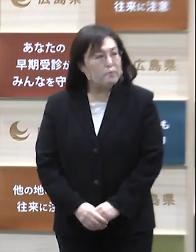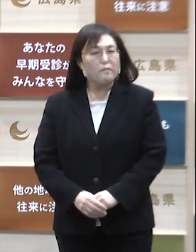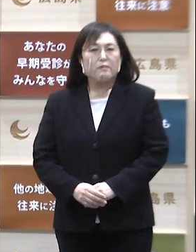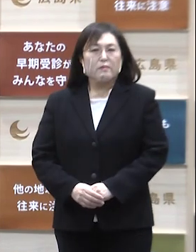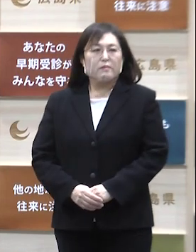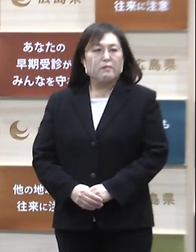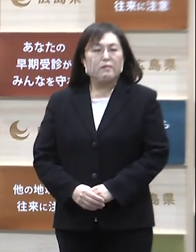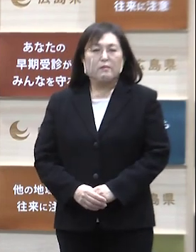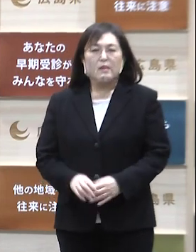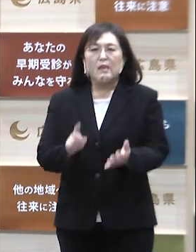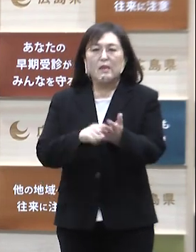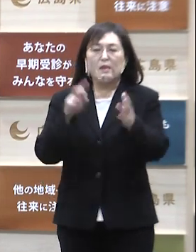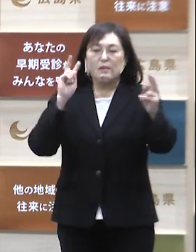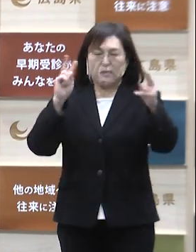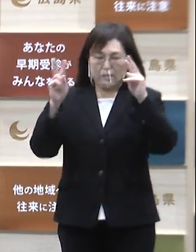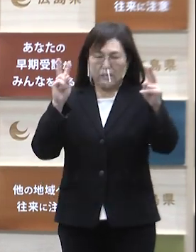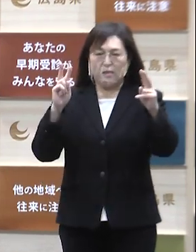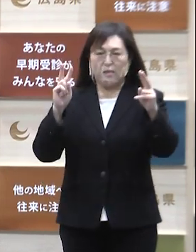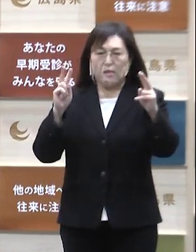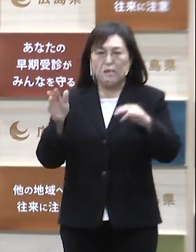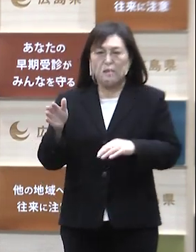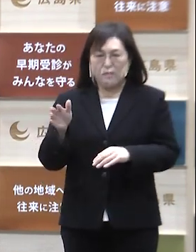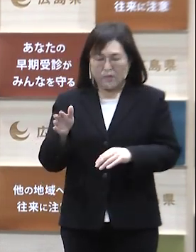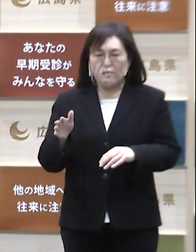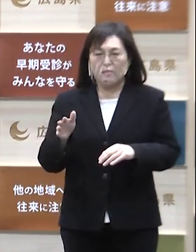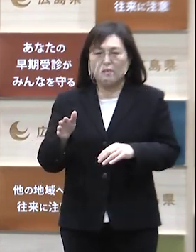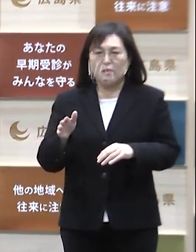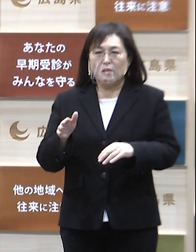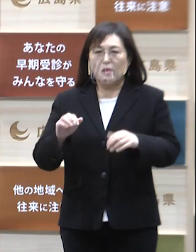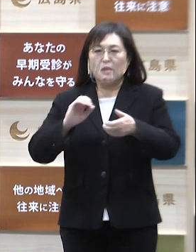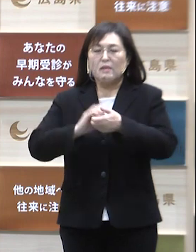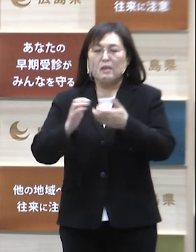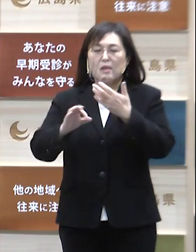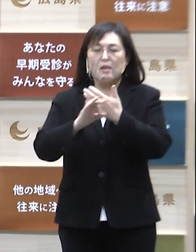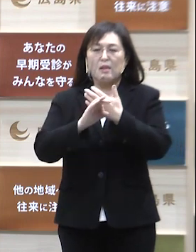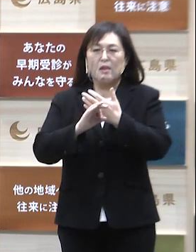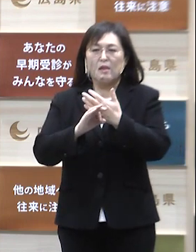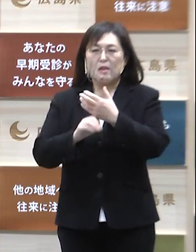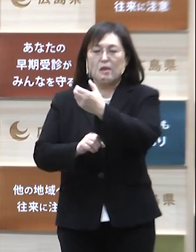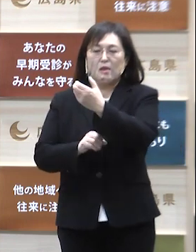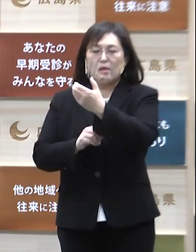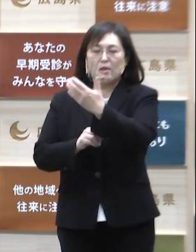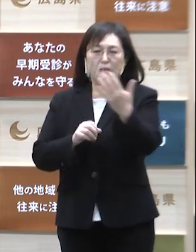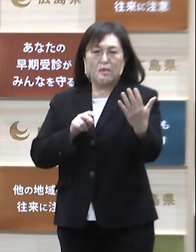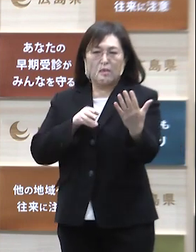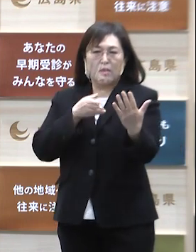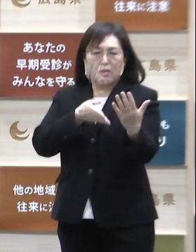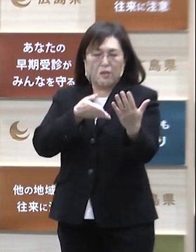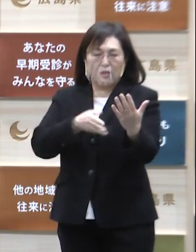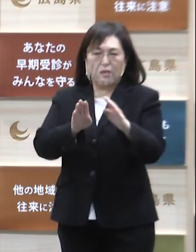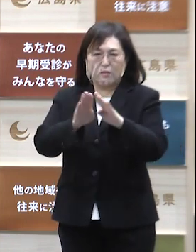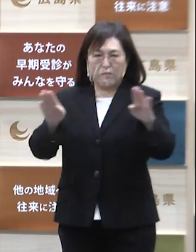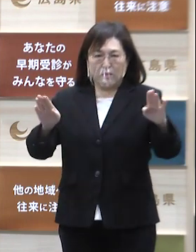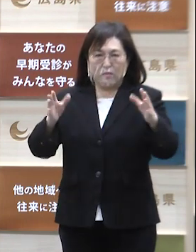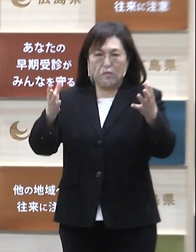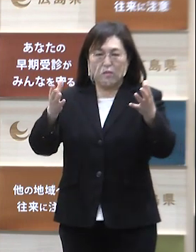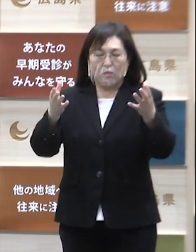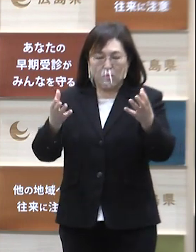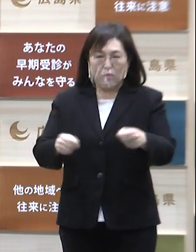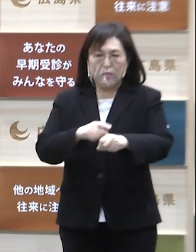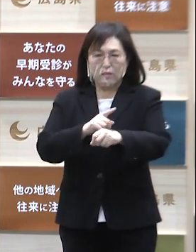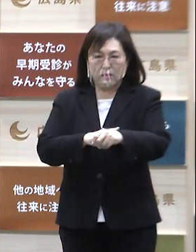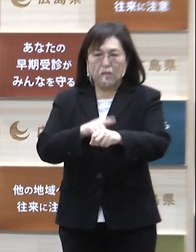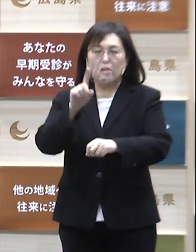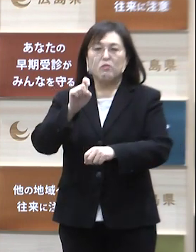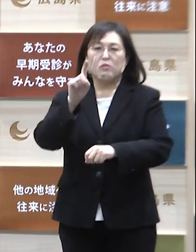管理者の産業新聞です。これから実例会見を始めます。終了時刻は11時を予定しています。ご協力をお願いします